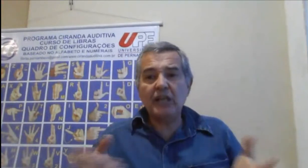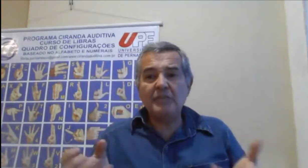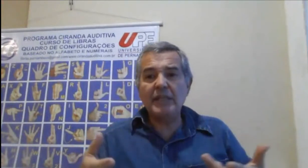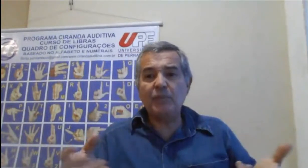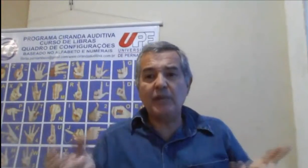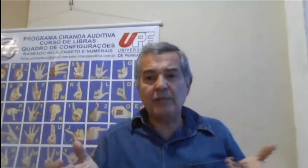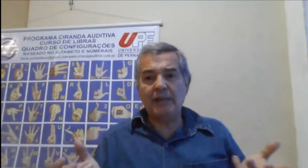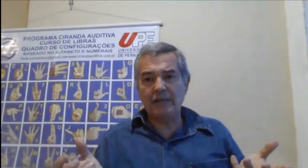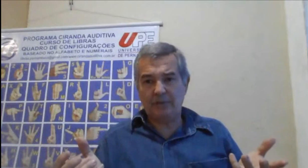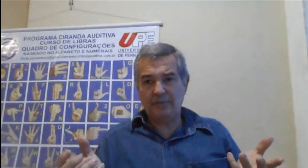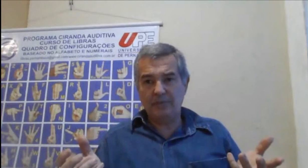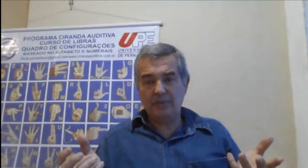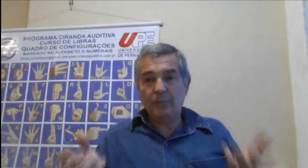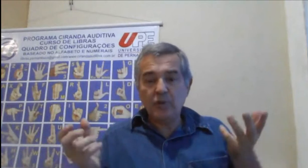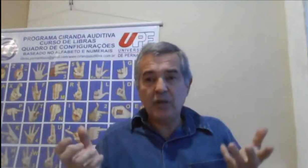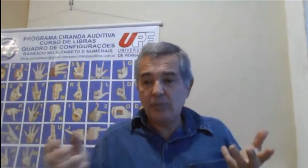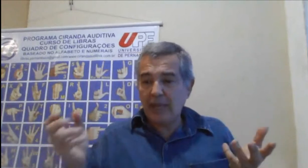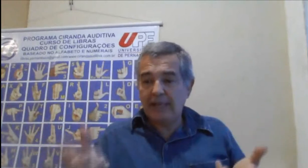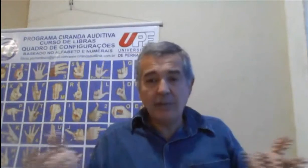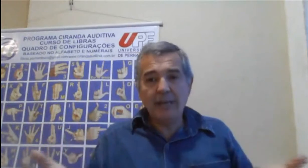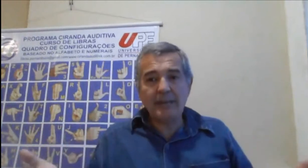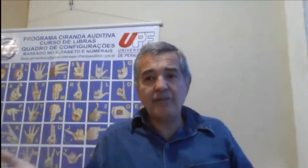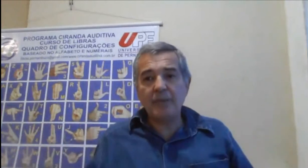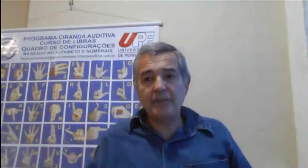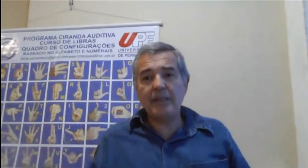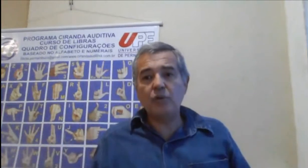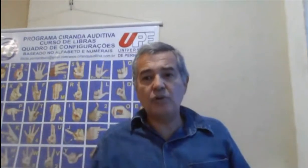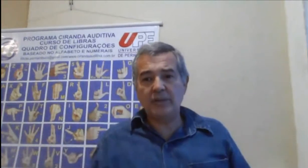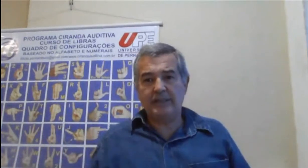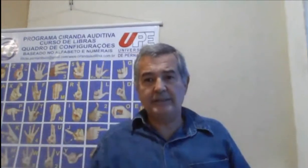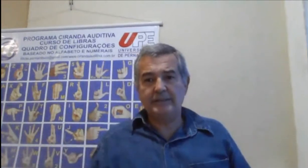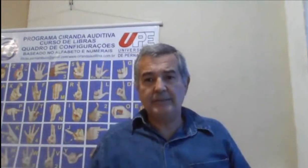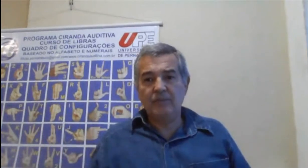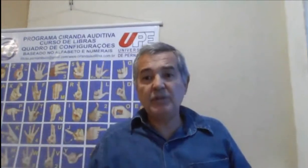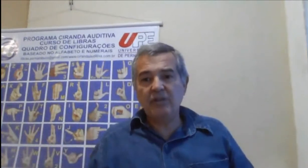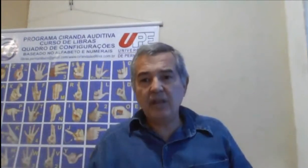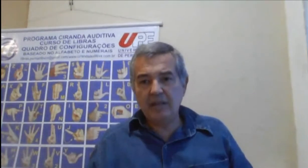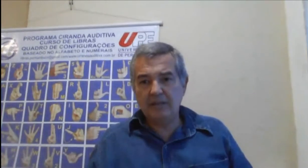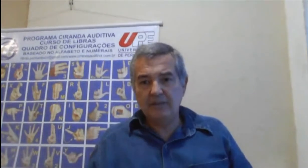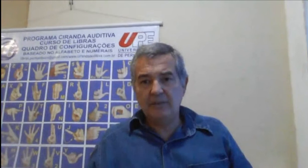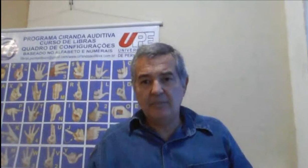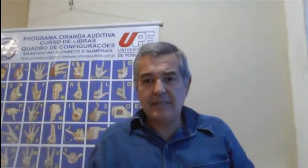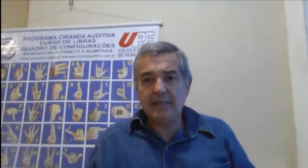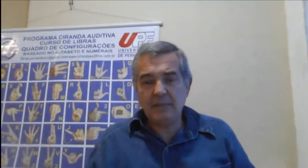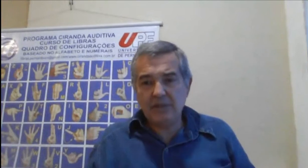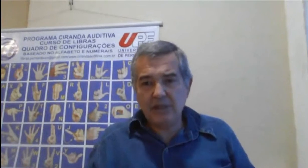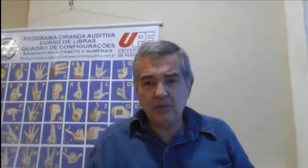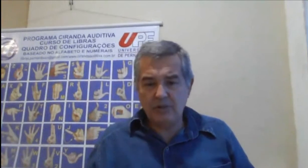administrando e manipulando a língua. Por quê? Porque a língua, lamentavelmente, tem dono, né? Não deveria. Mas a Libras tem